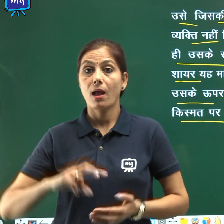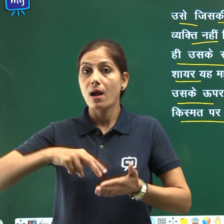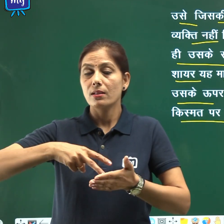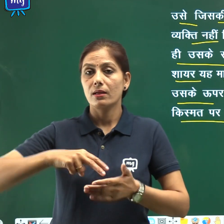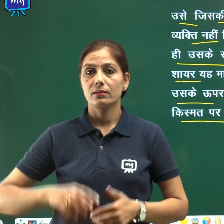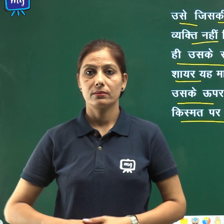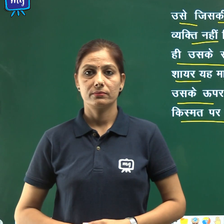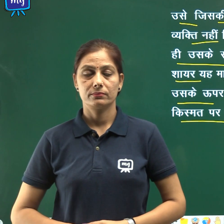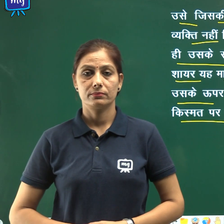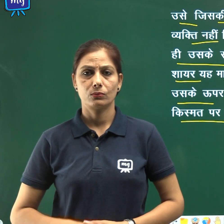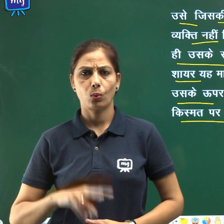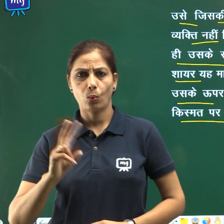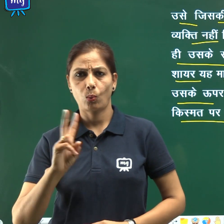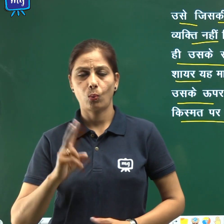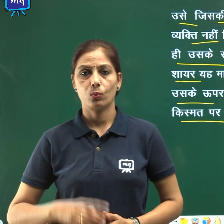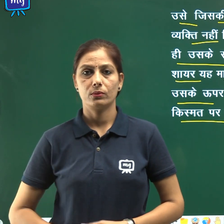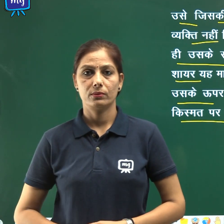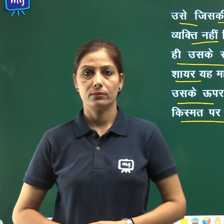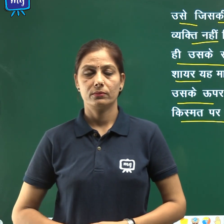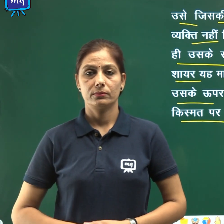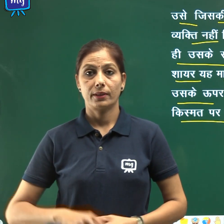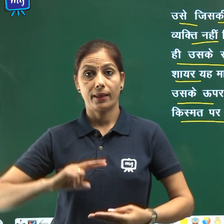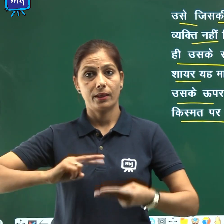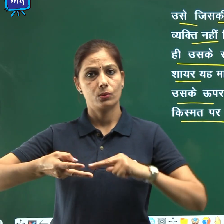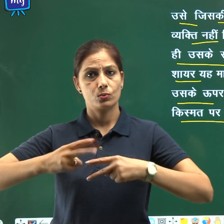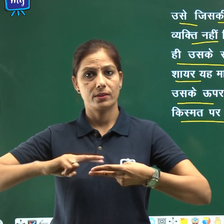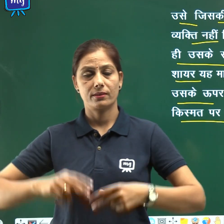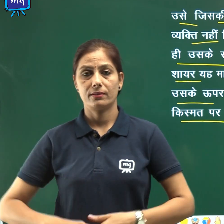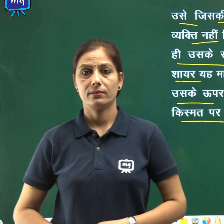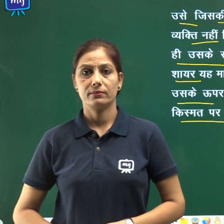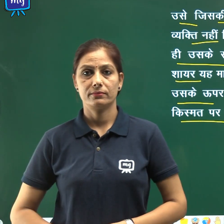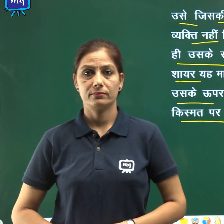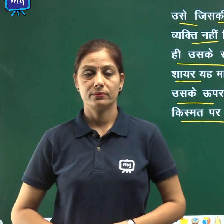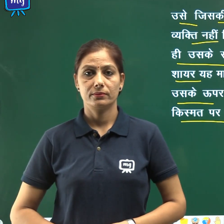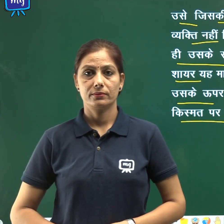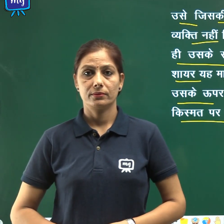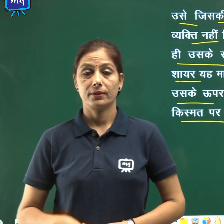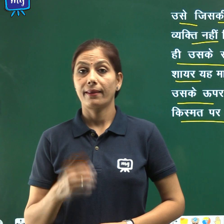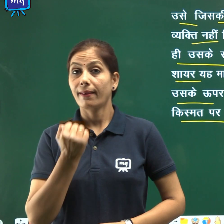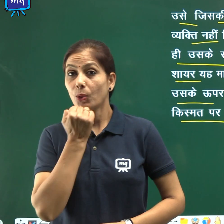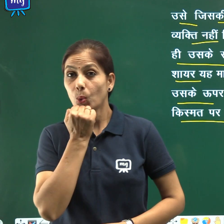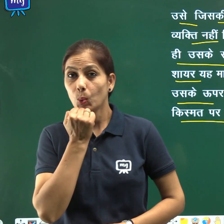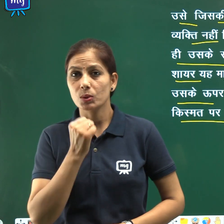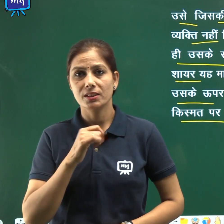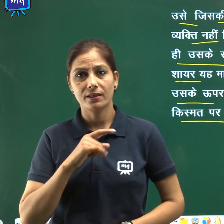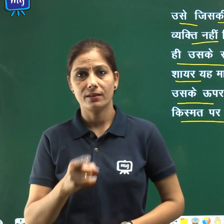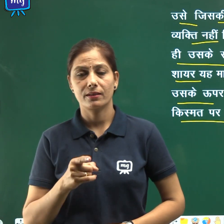अर्थात दोनों एक दूसरे का दोष निकाल रहे हैं।